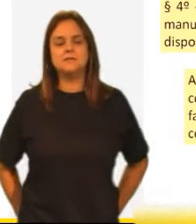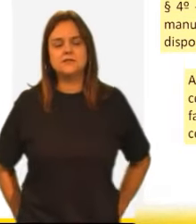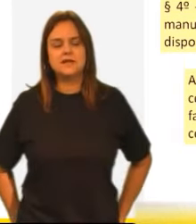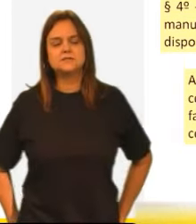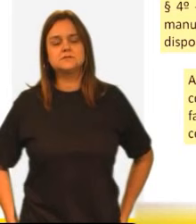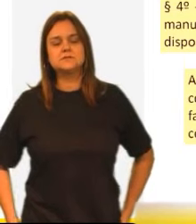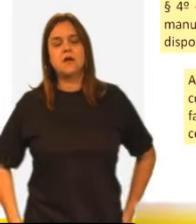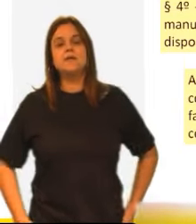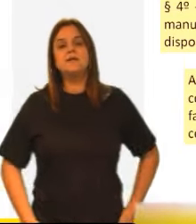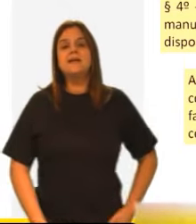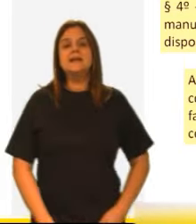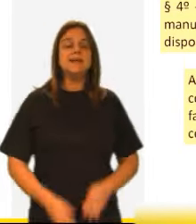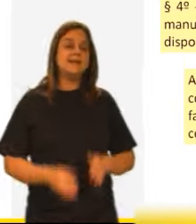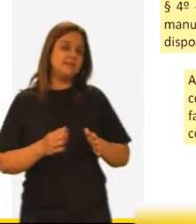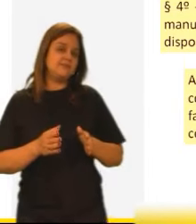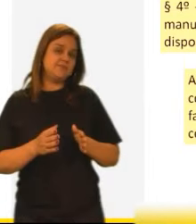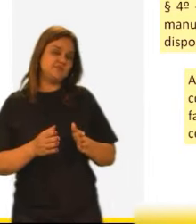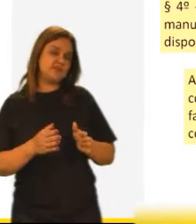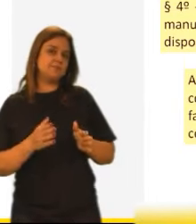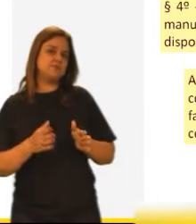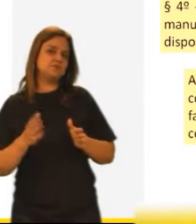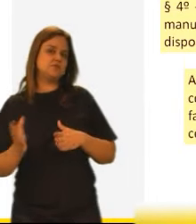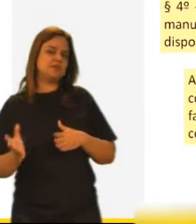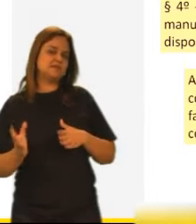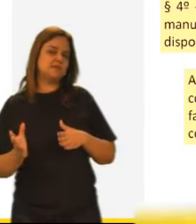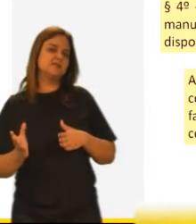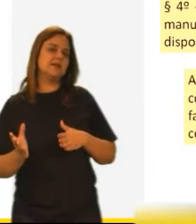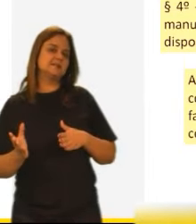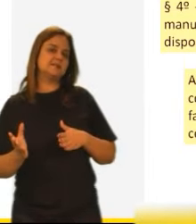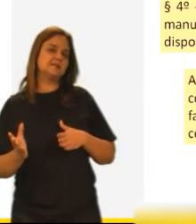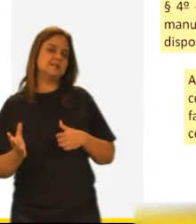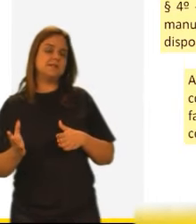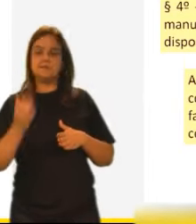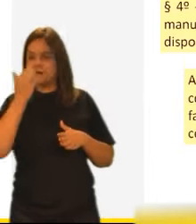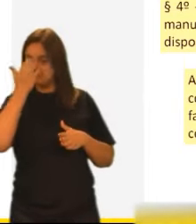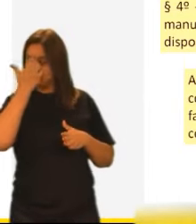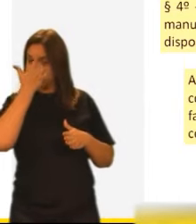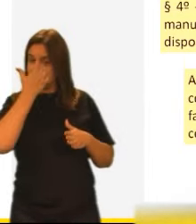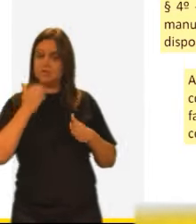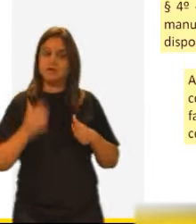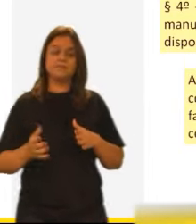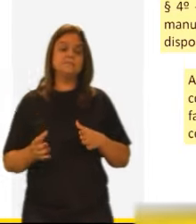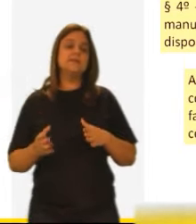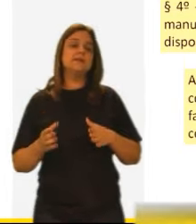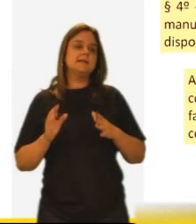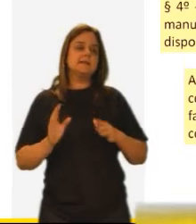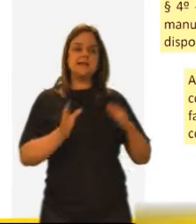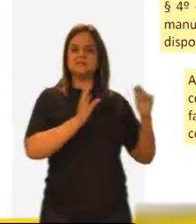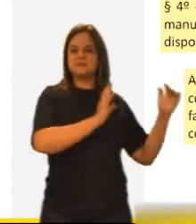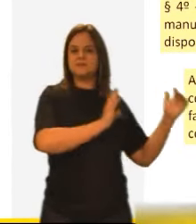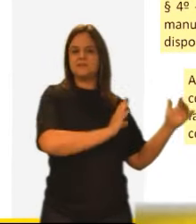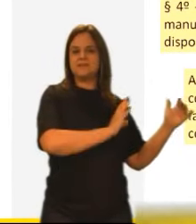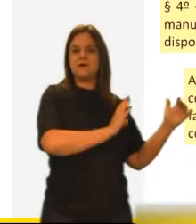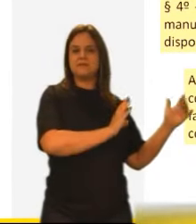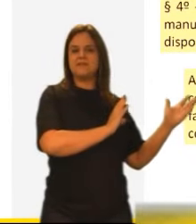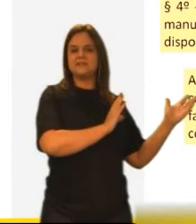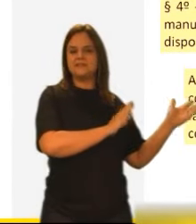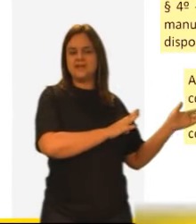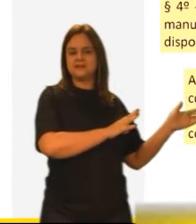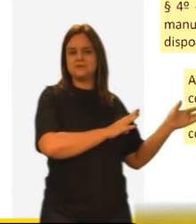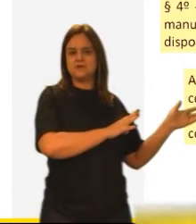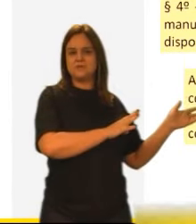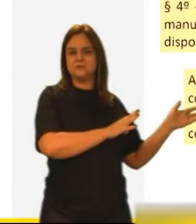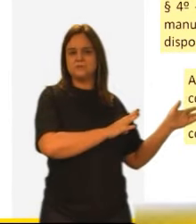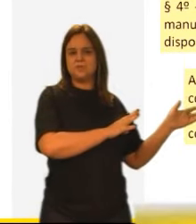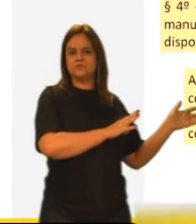para a Seguridade Social. E aí, em vez de repetir o que está escrito lá no 154, ela fala, olha, lá no 154 fala